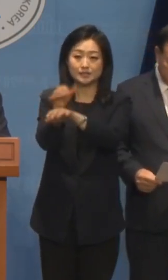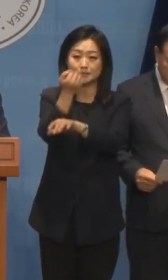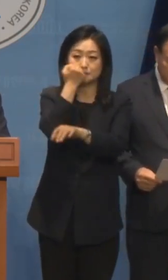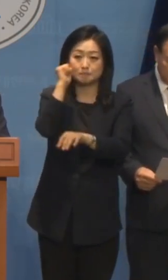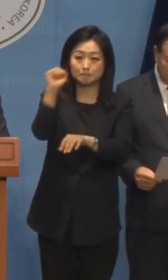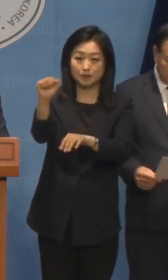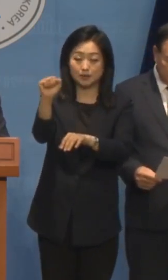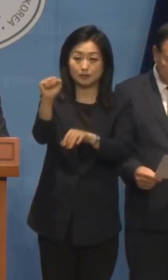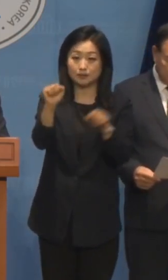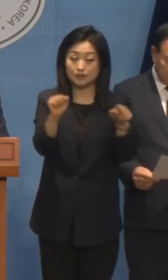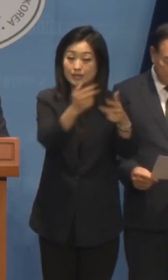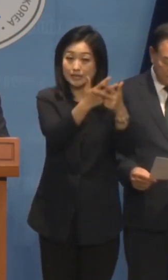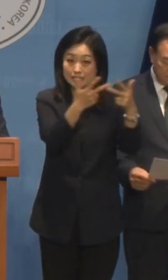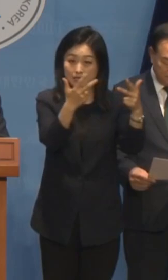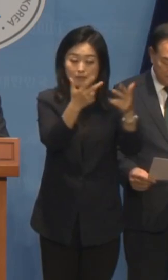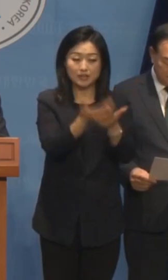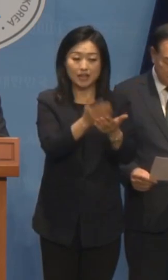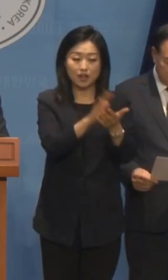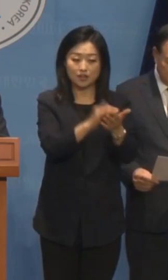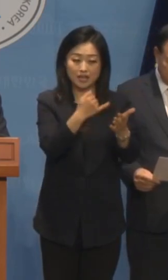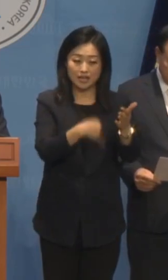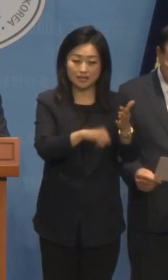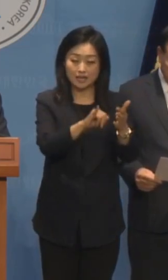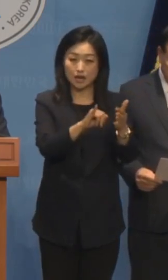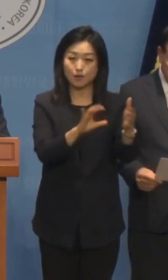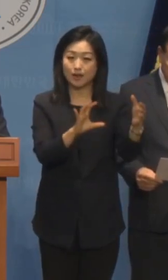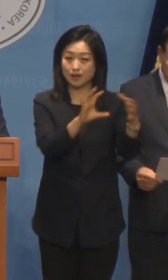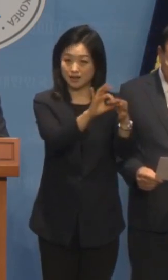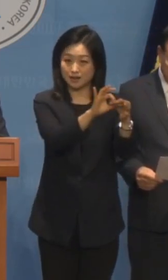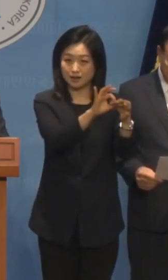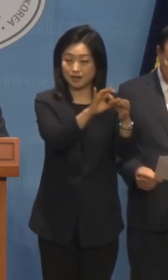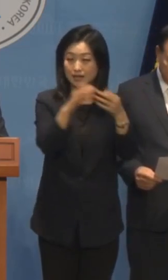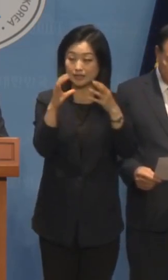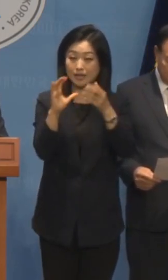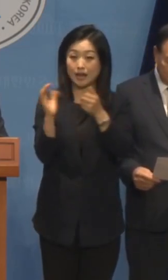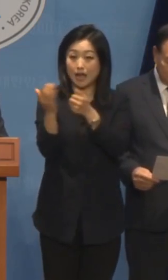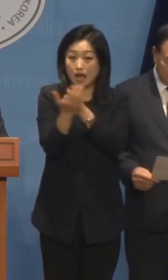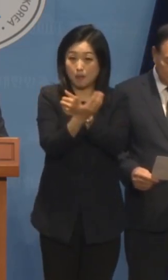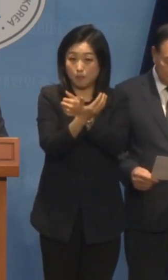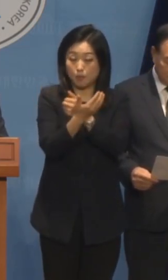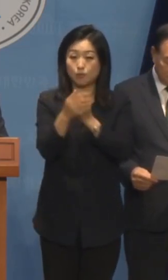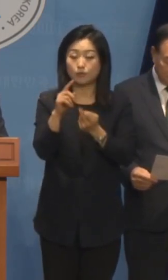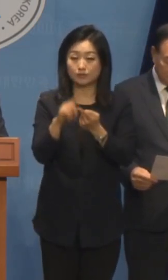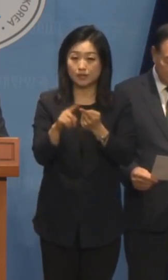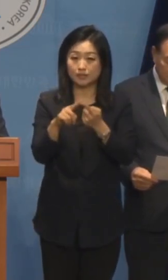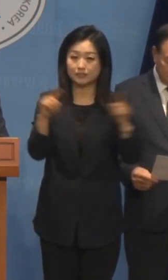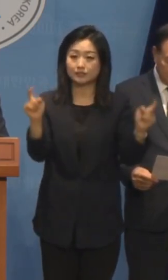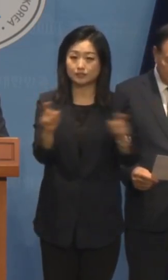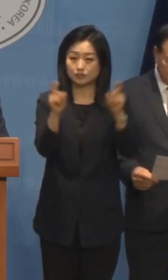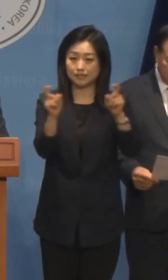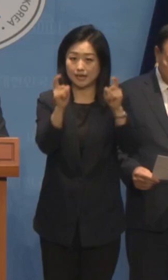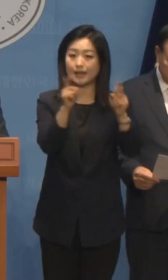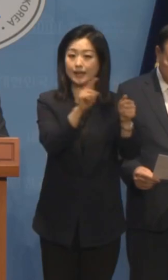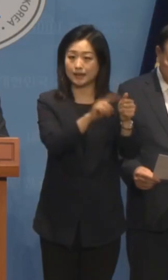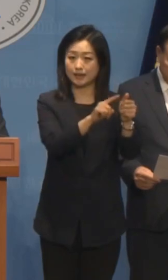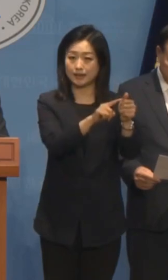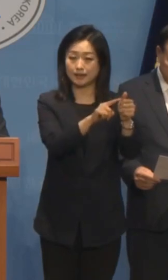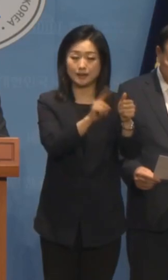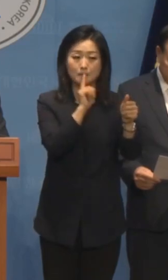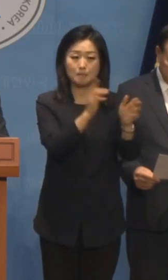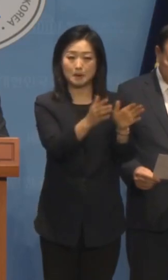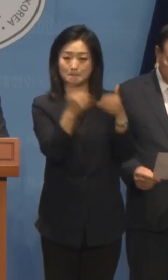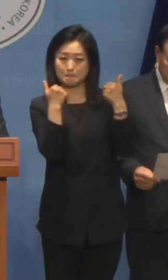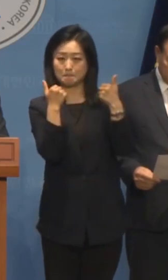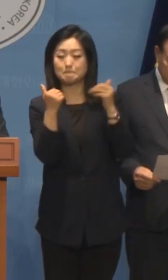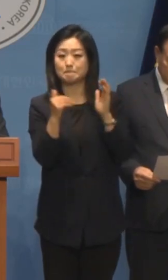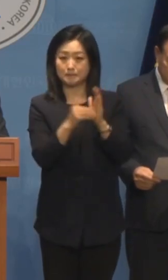개딸들의 지지를 등에업기 위해 안보 사안까지 정쟁으로 끌어들이며 국민에게 저질 막말을